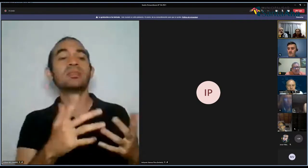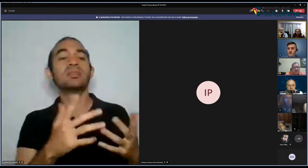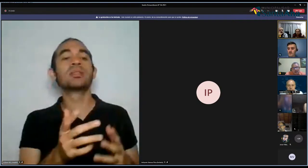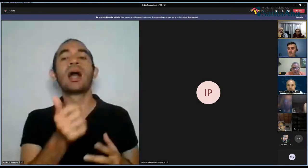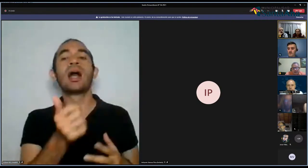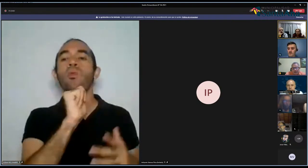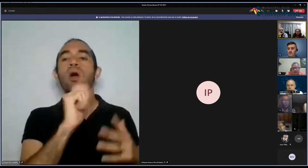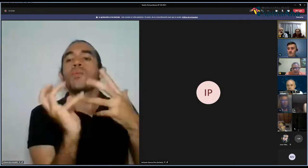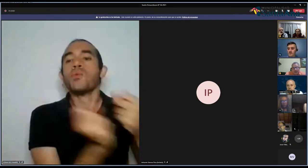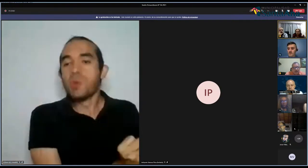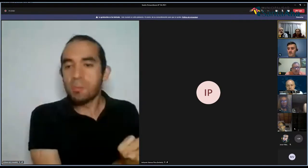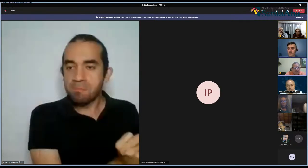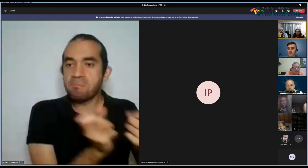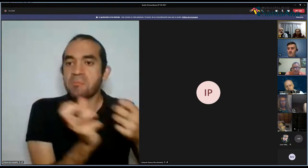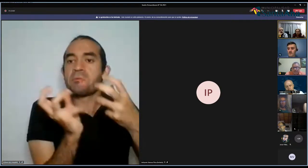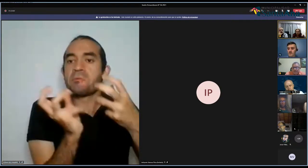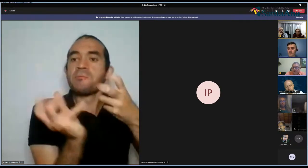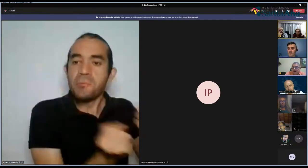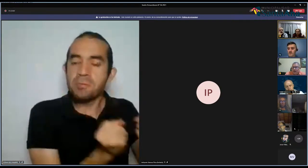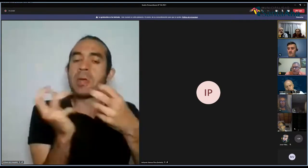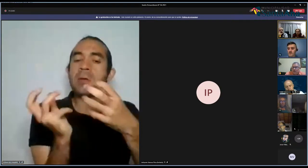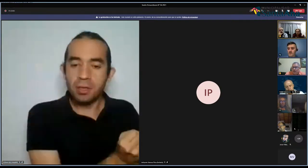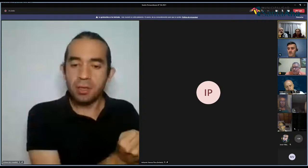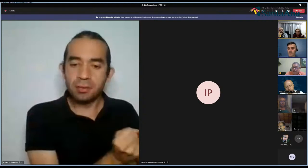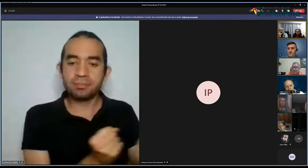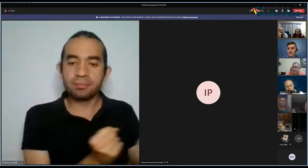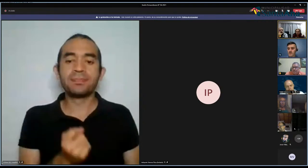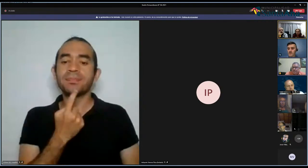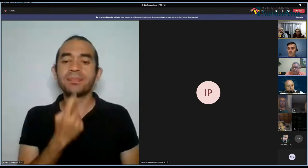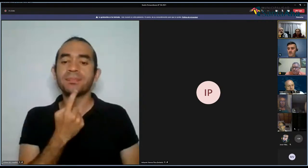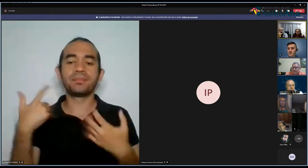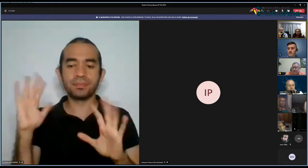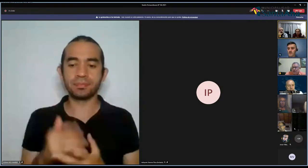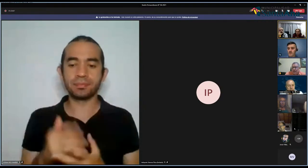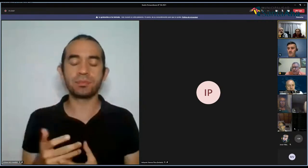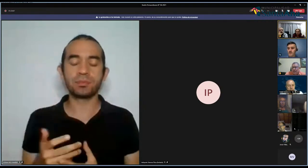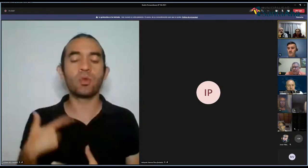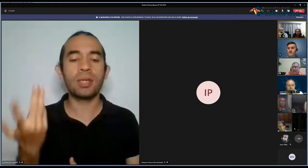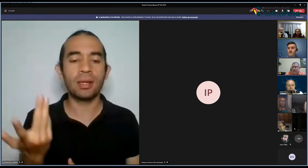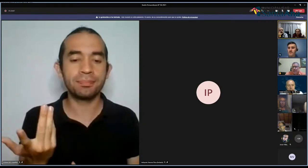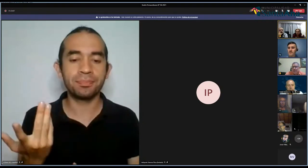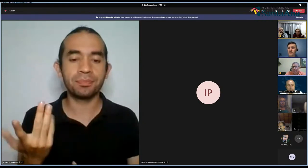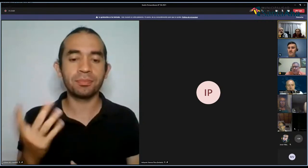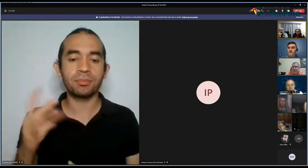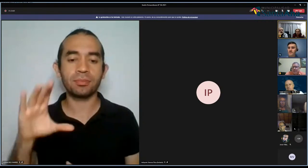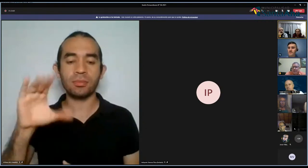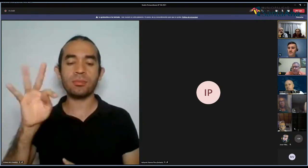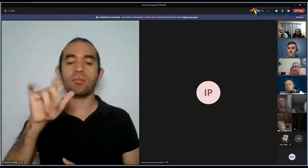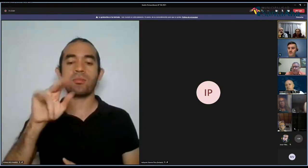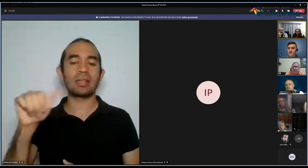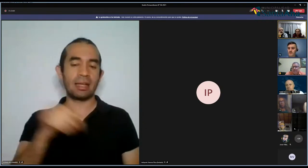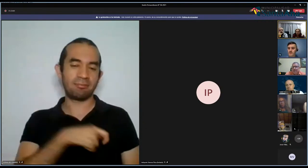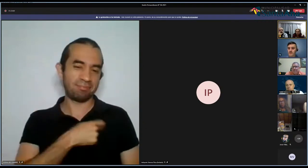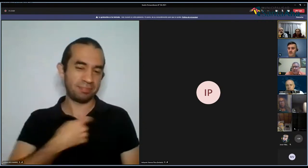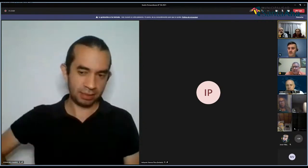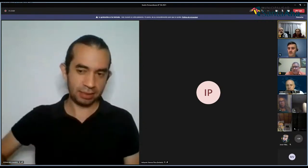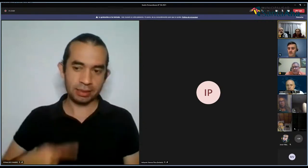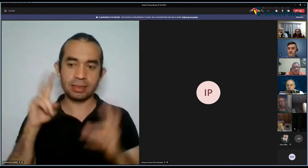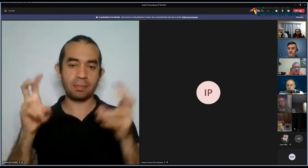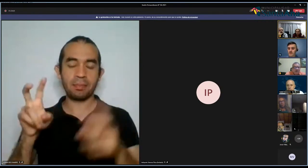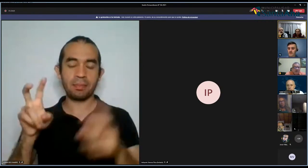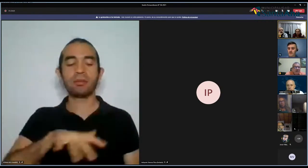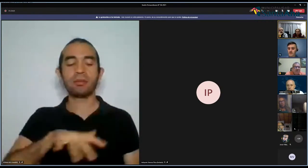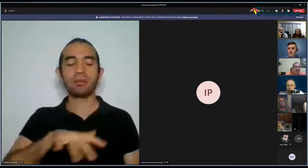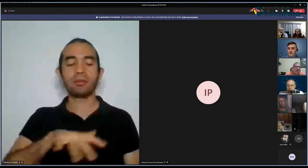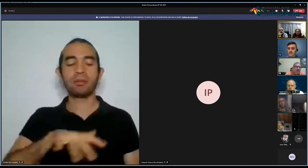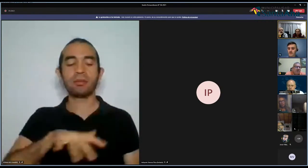igual ahora que mencionaba a doña doña catalina el tema de villarreal hasta los